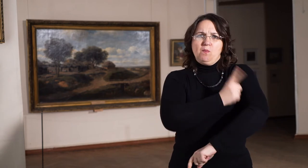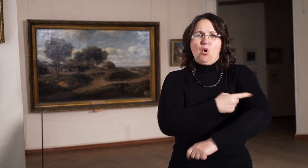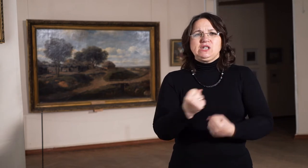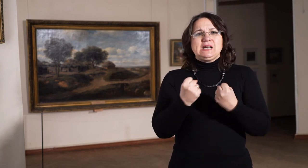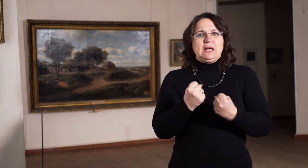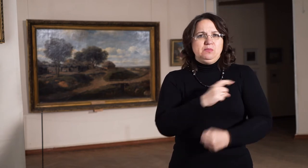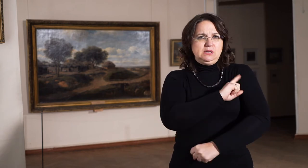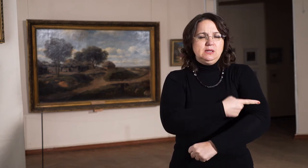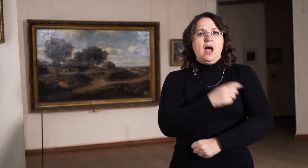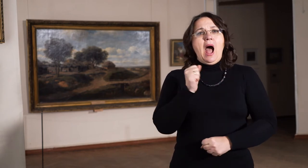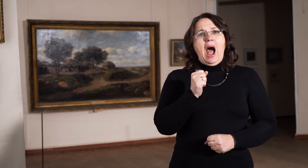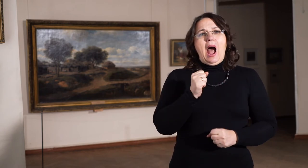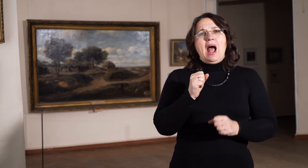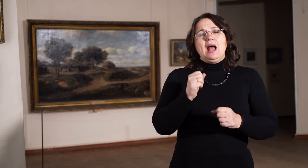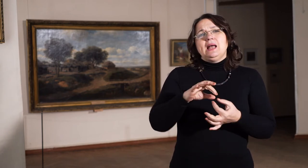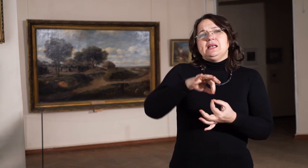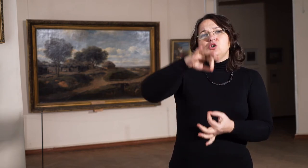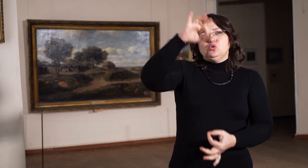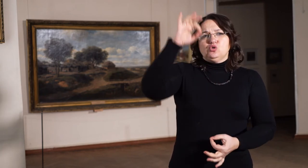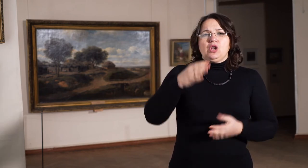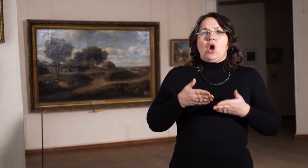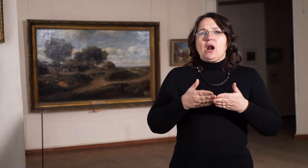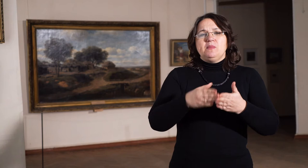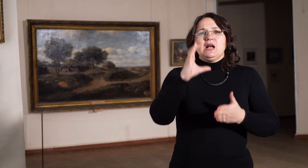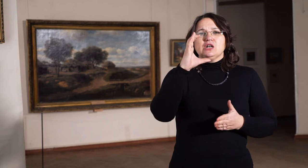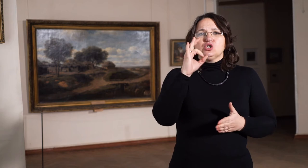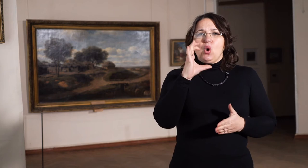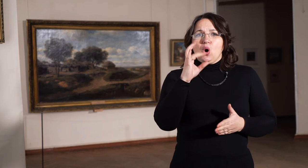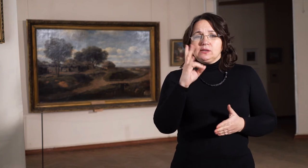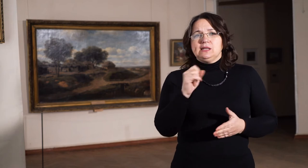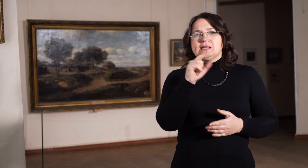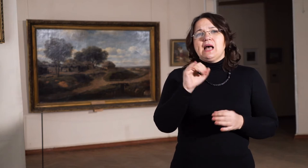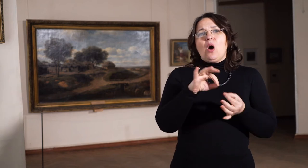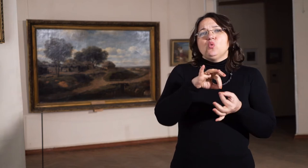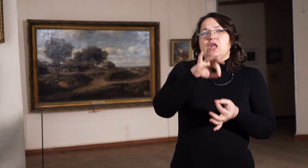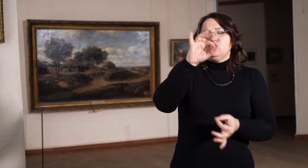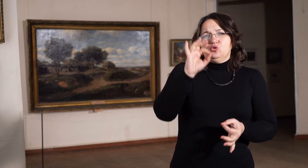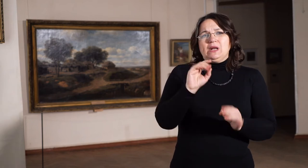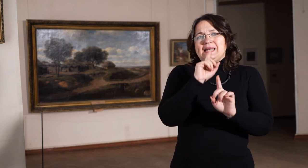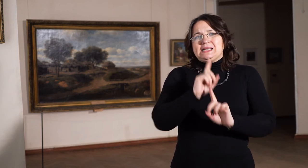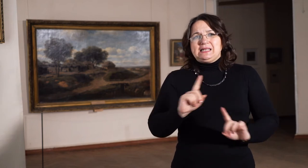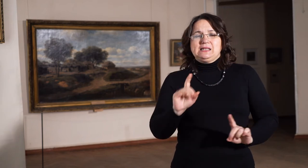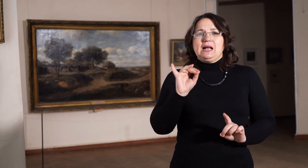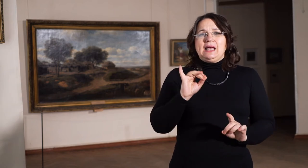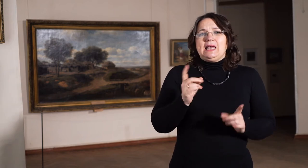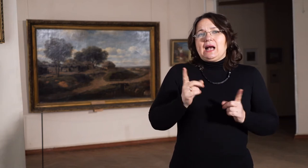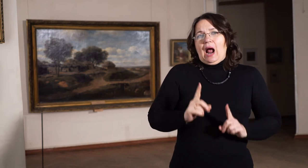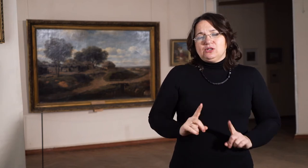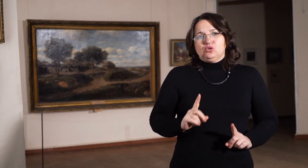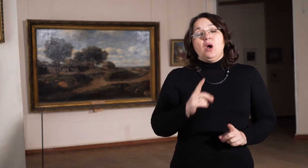изящные горделивые корабельные сосны – за особую утонченность, изысканность и грацию. Посмотрите